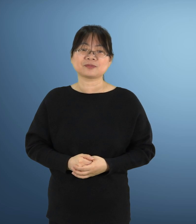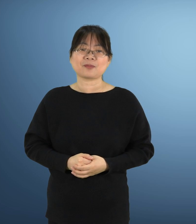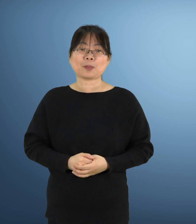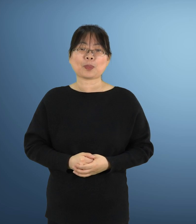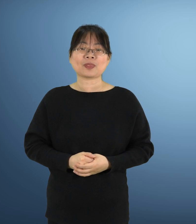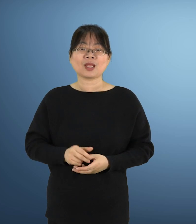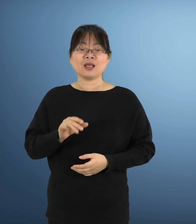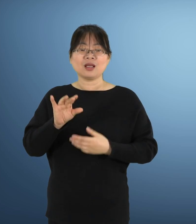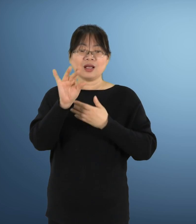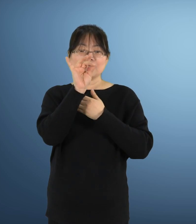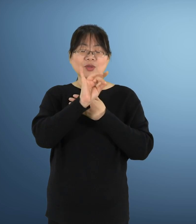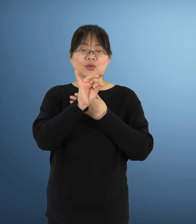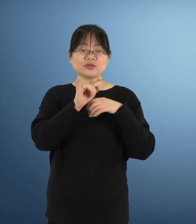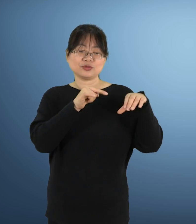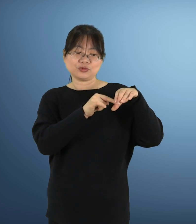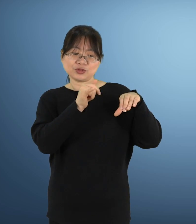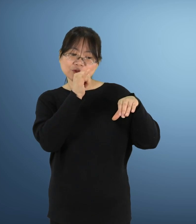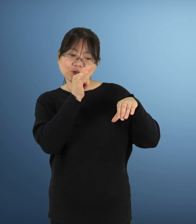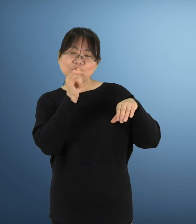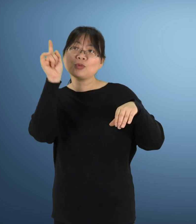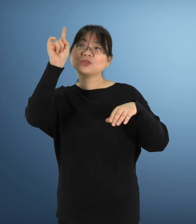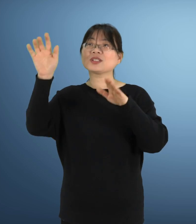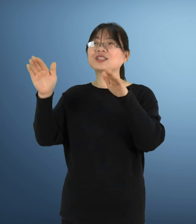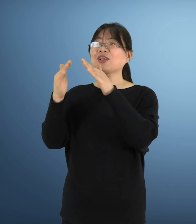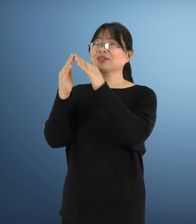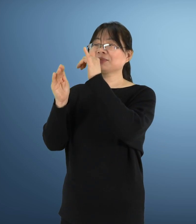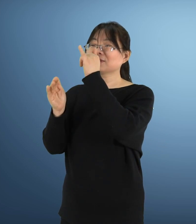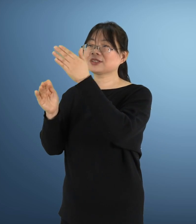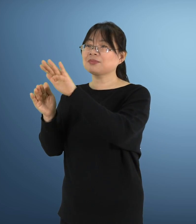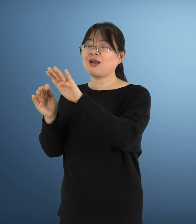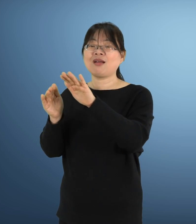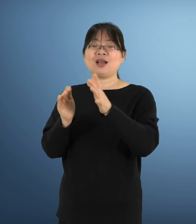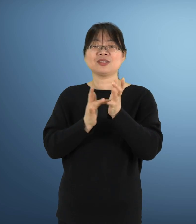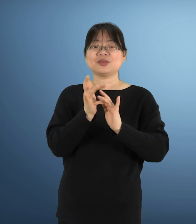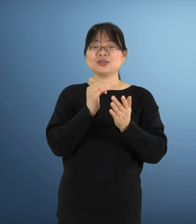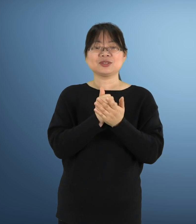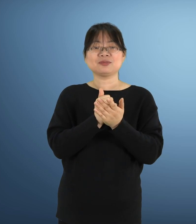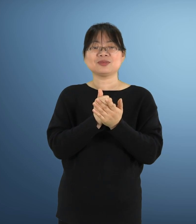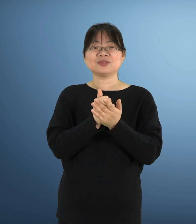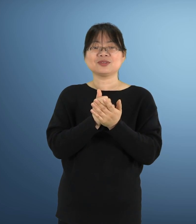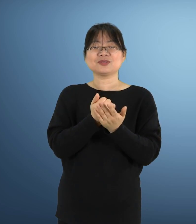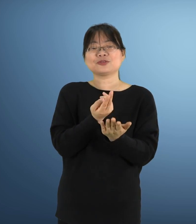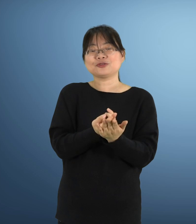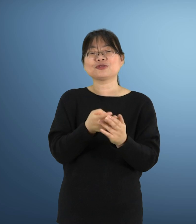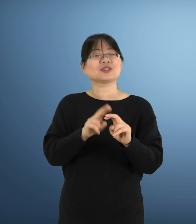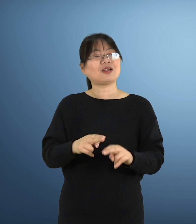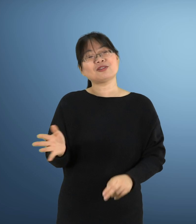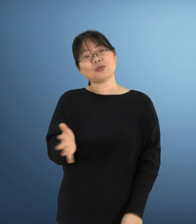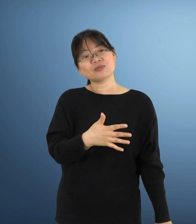여우도 굴이 있고 공중의 새도 집이 있으되 인자는 머리 둘 곳이 없도다.